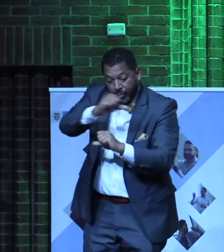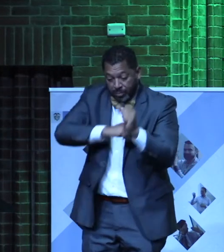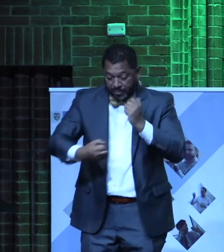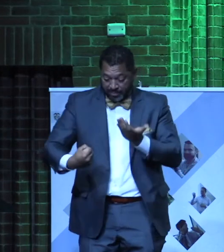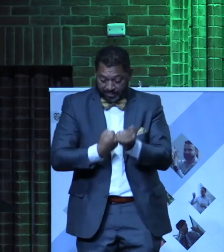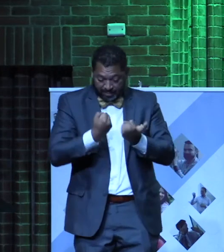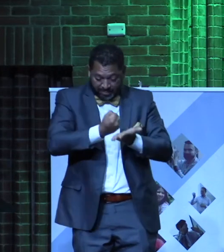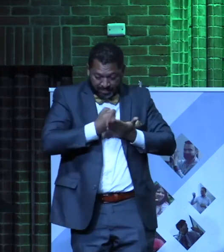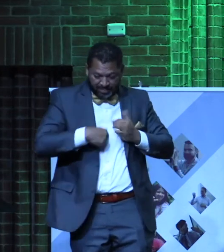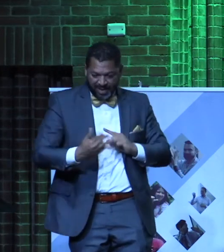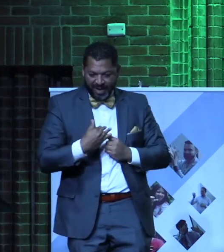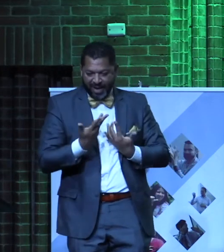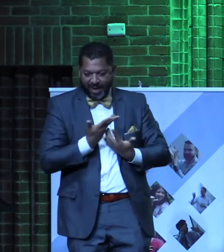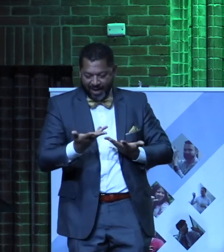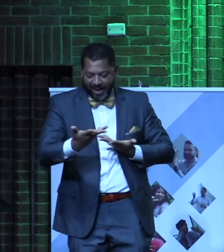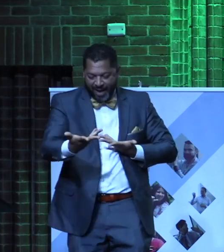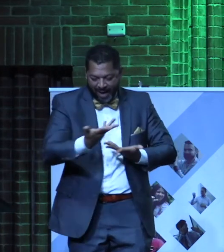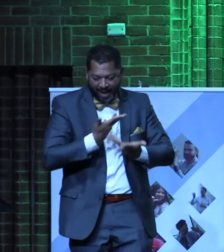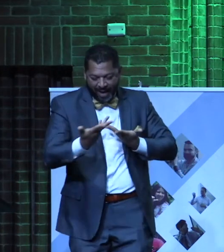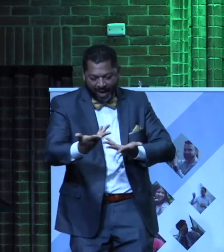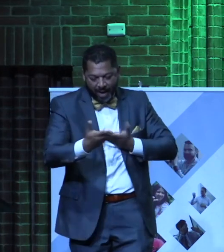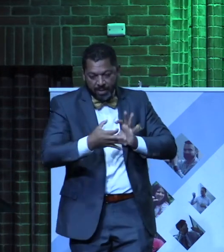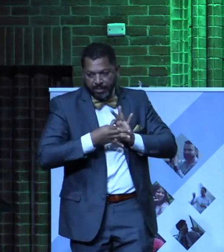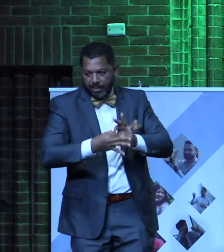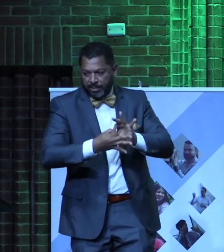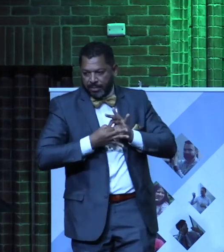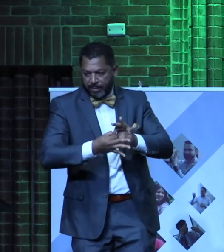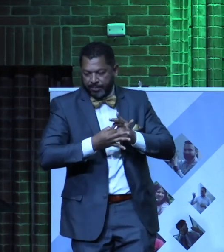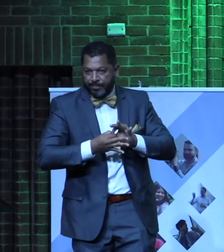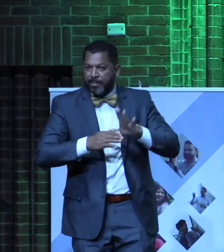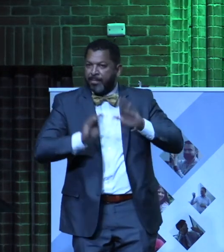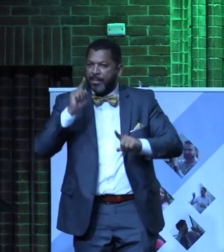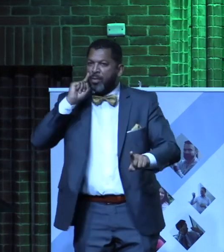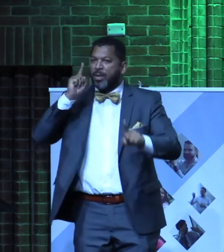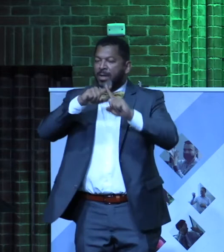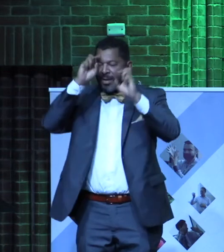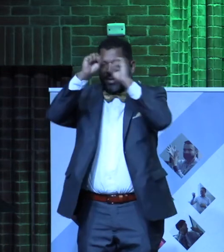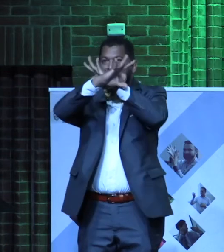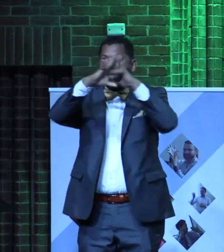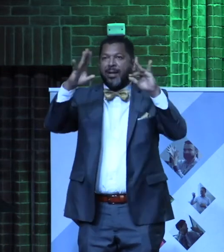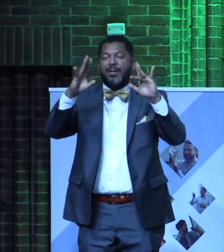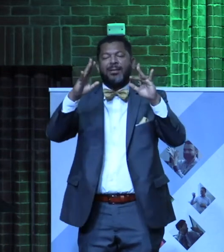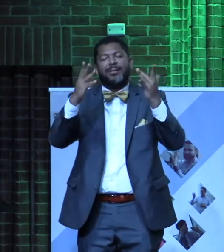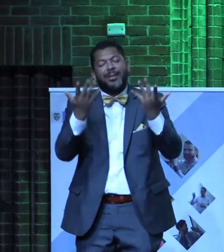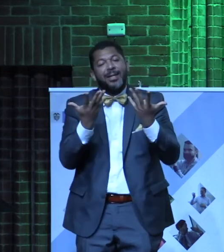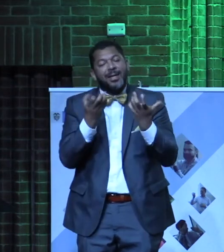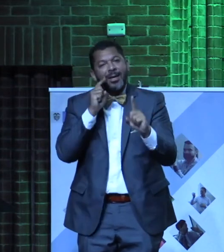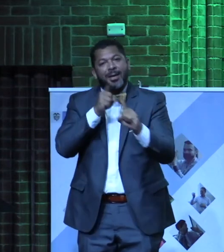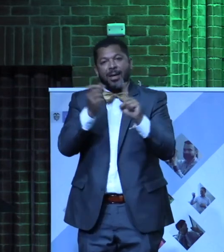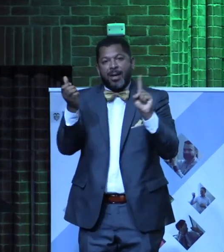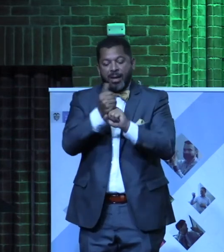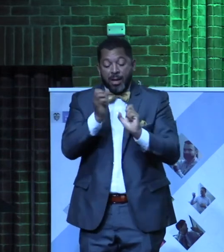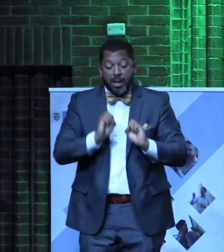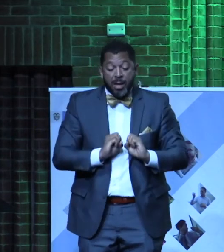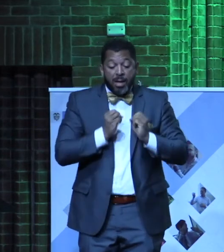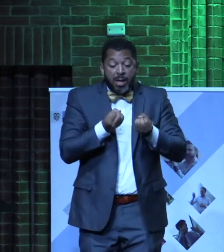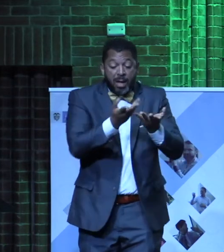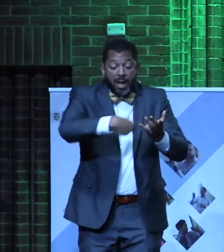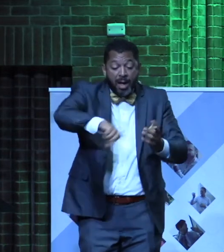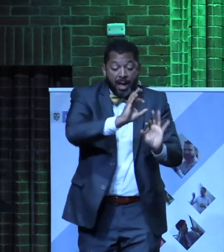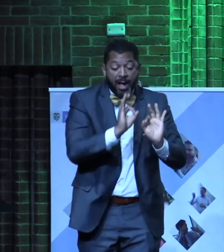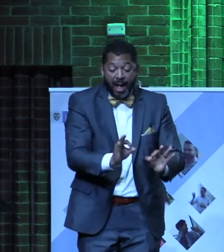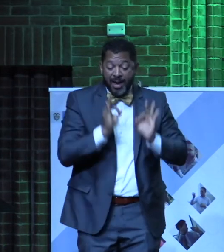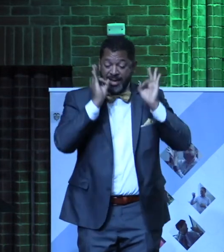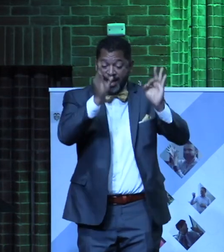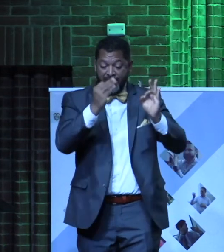Infancia se piensa un sueño relacionado con mejorar la calidad de los servicios de atención a la primera infancia, ustedes